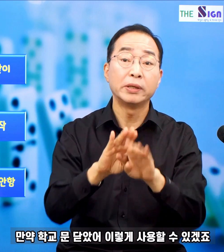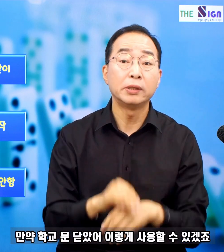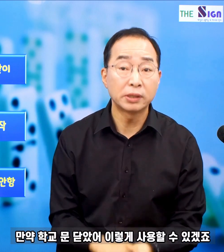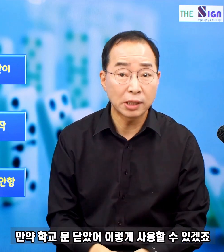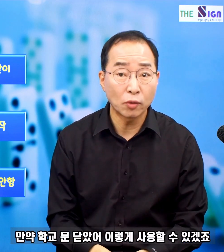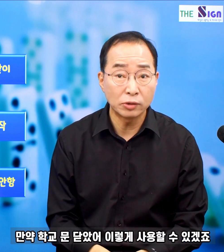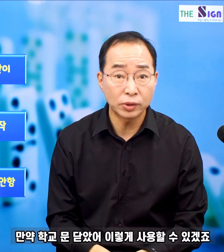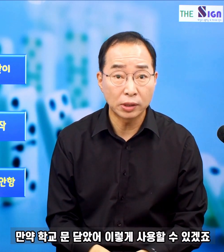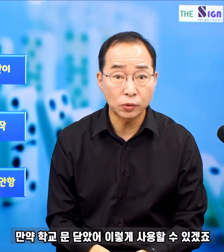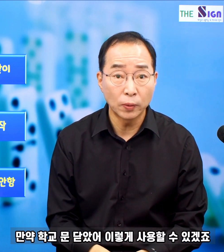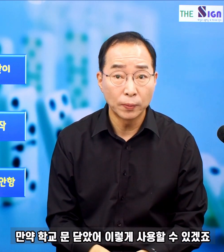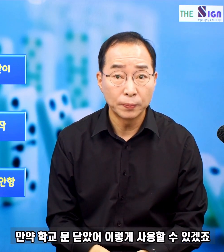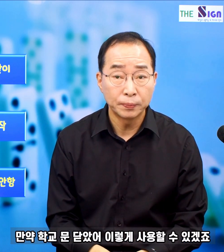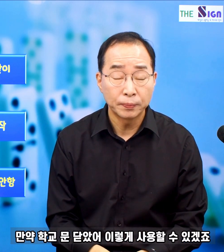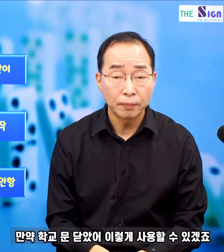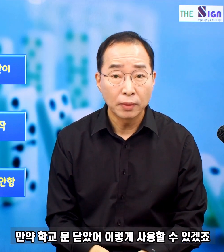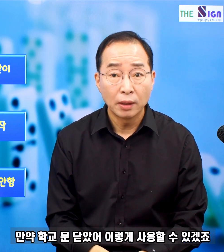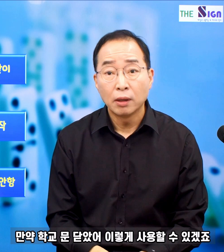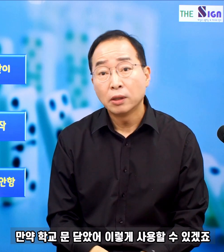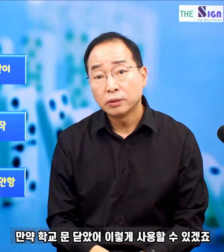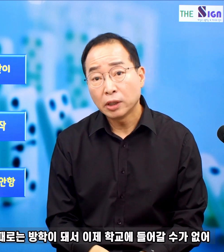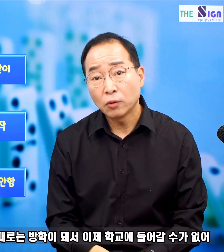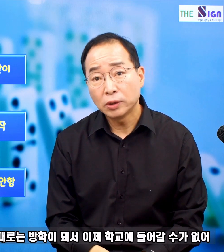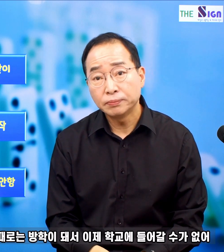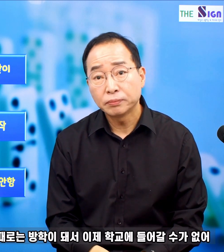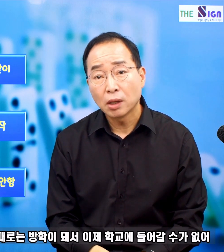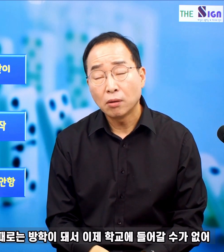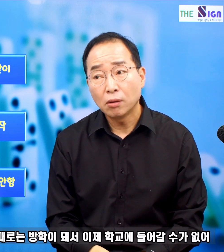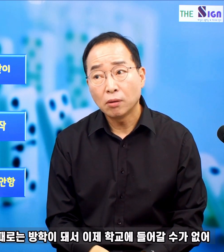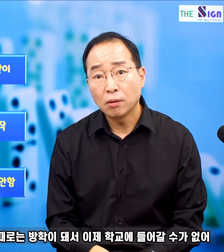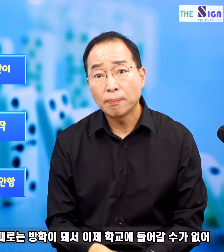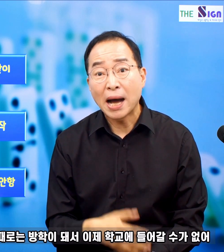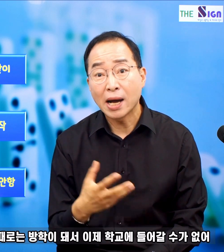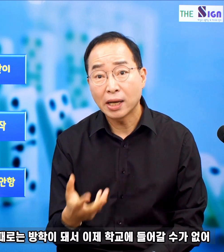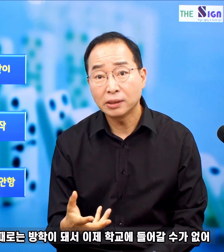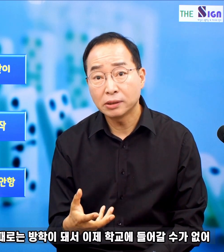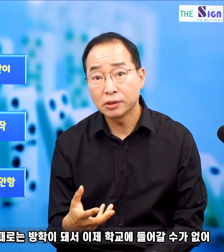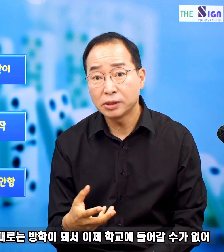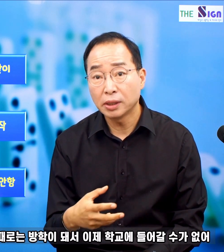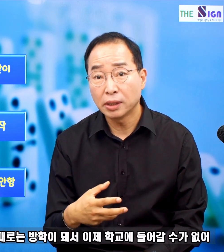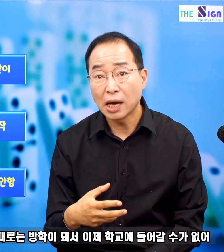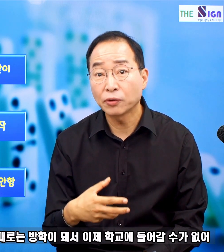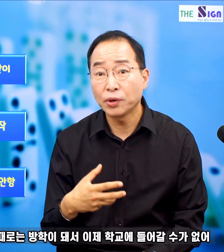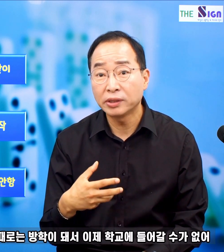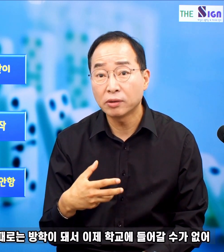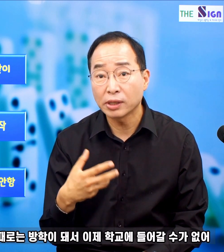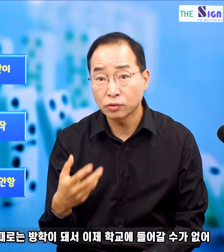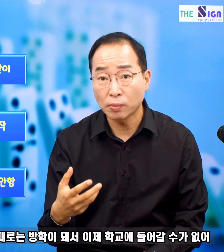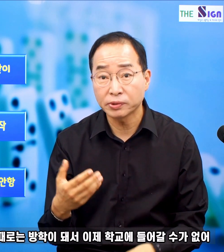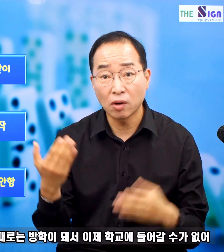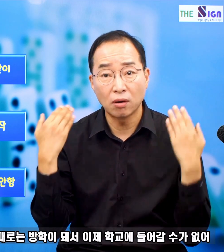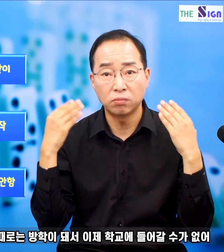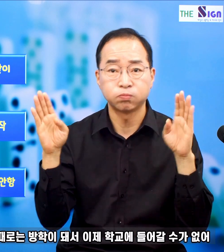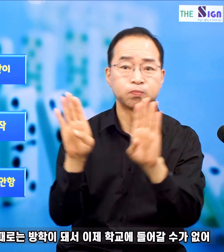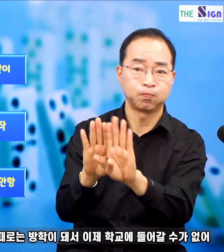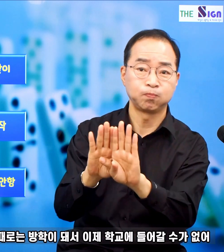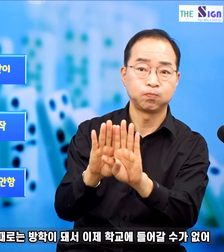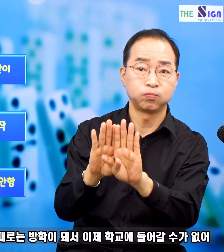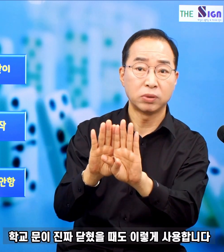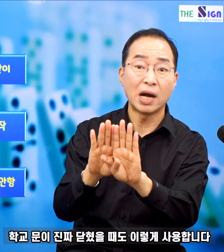이렇게 사용할 수 있겠죠. 때로는 방학이 돼서 이제 학교에 들어갈 수가 없어. 학교